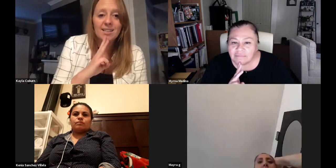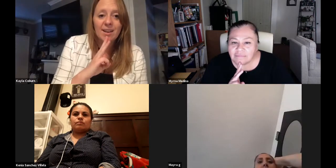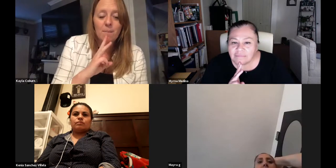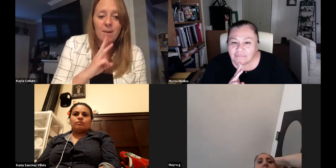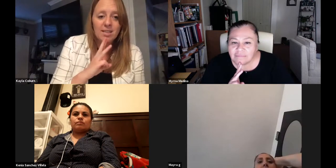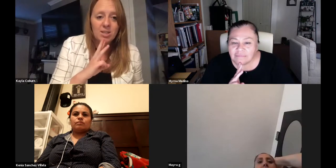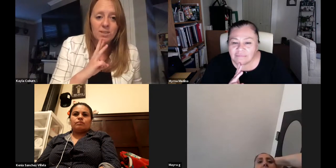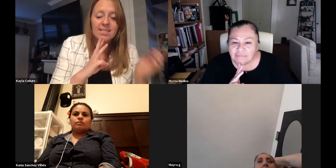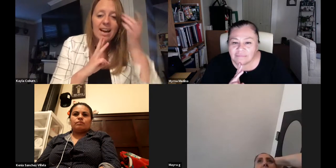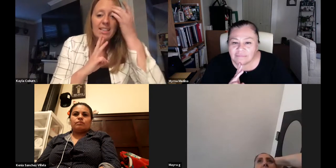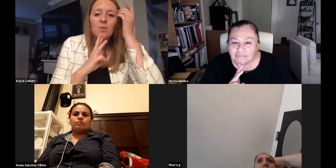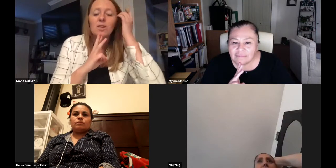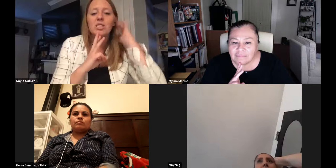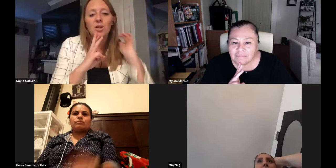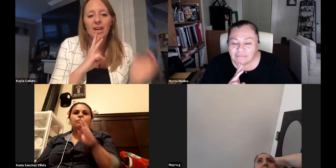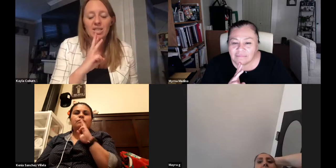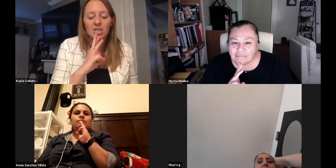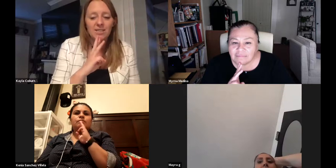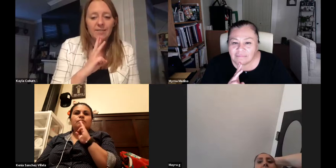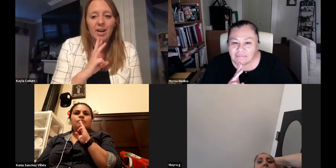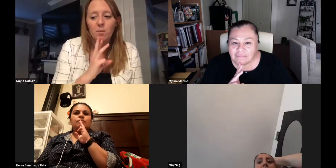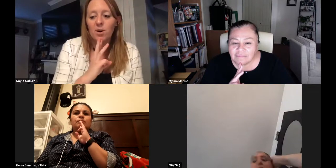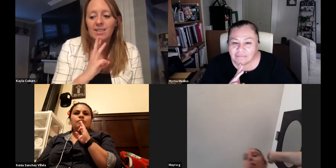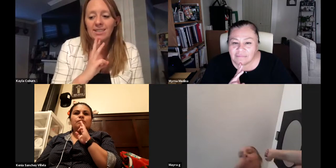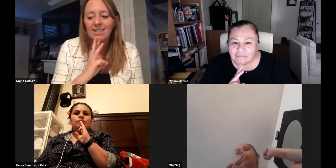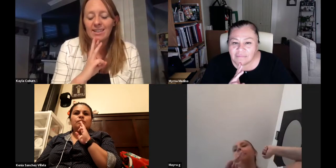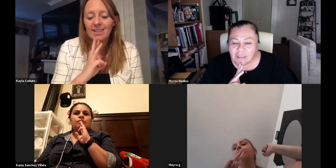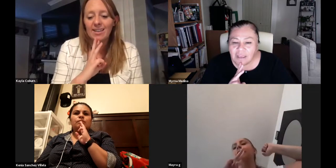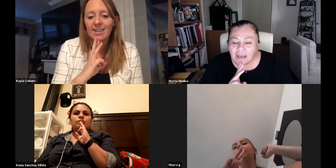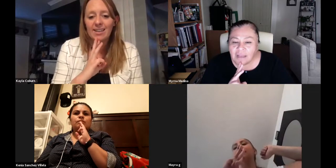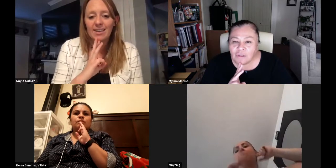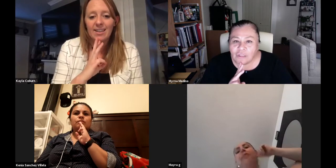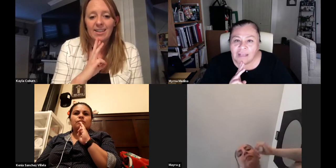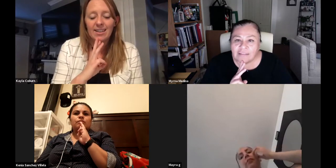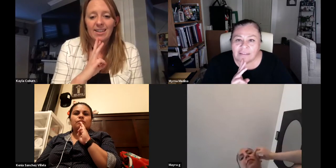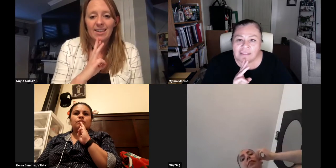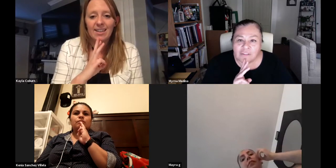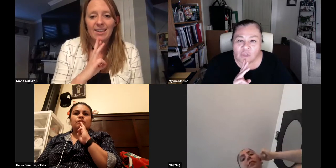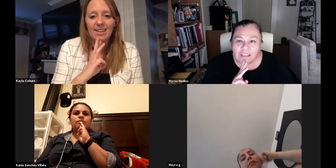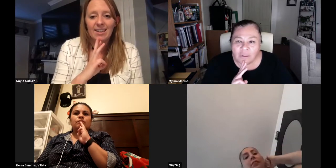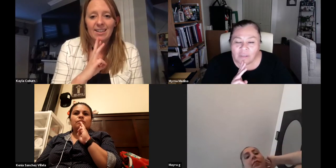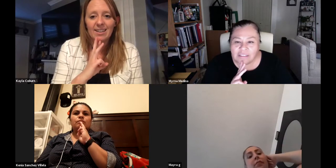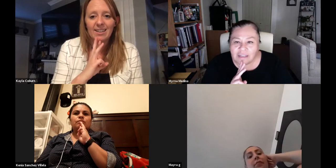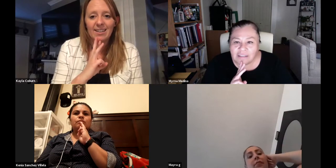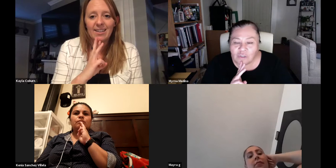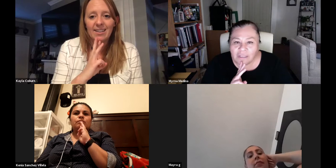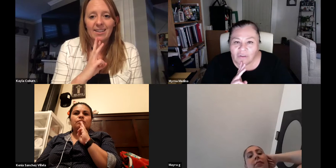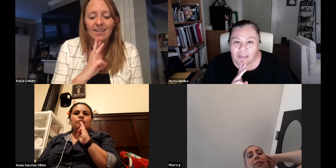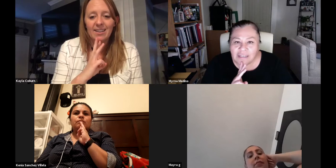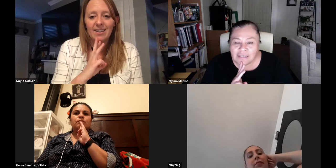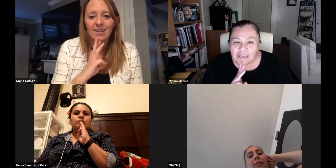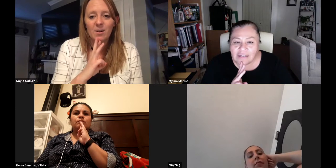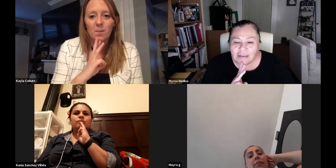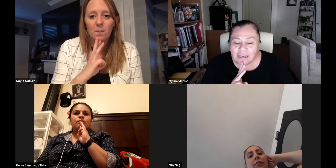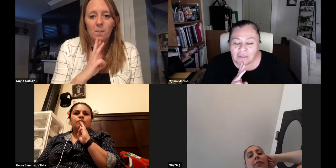wanted to mention with sign language, location is very important. Las estoy viendo y estoy viendo que